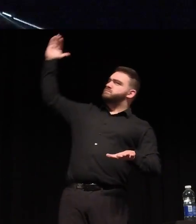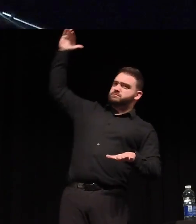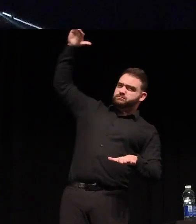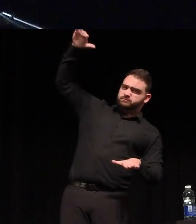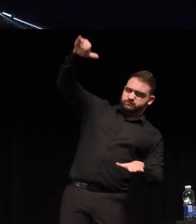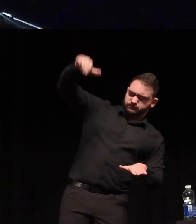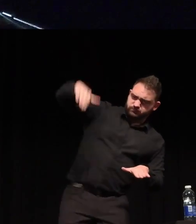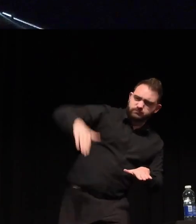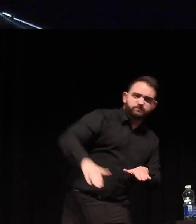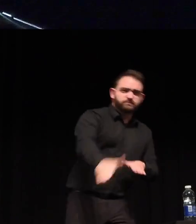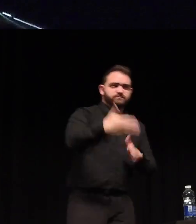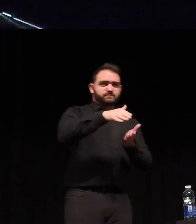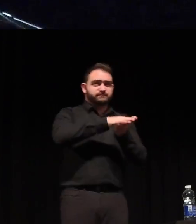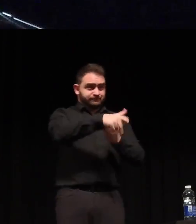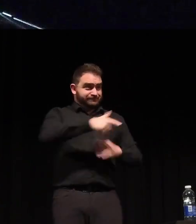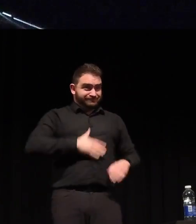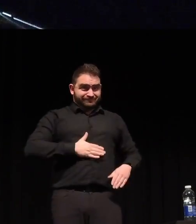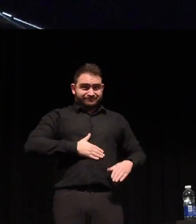bédaine, puis il trouve ça drôle.